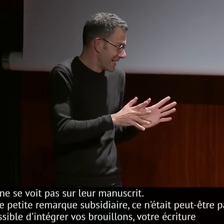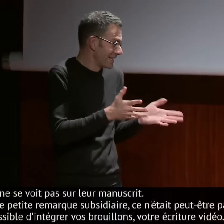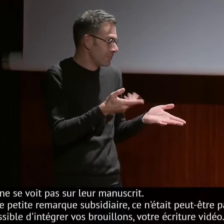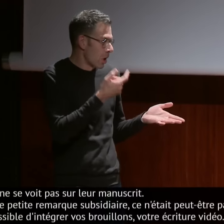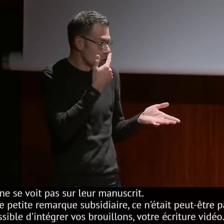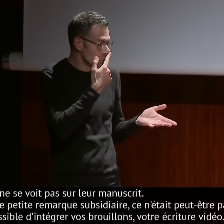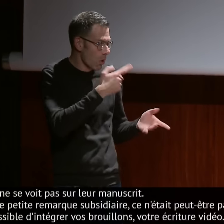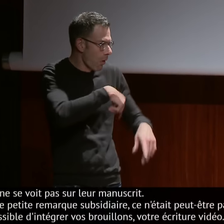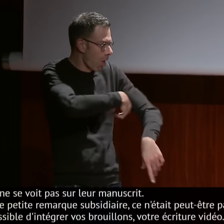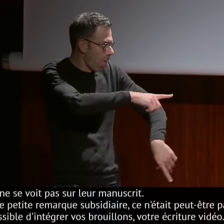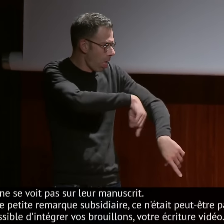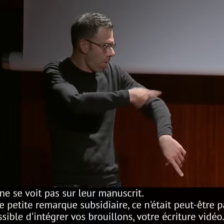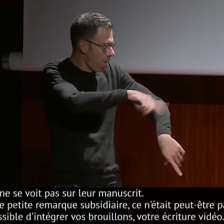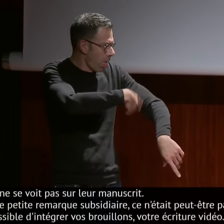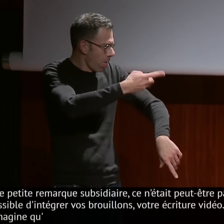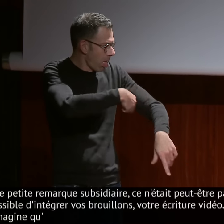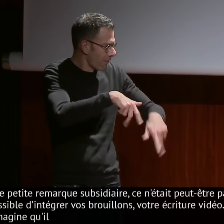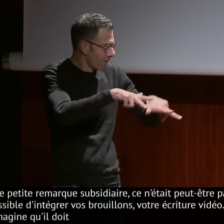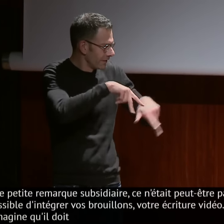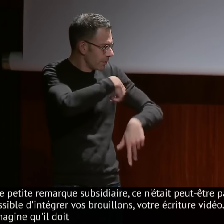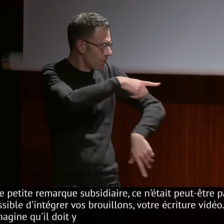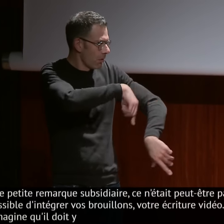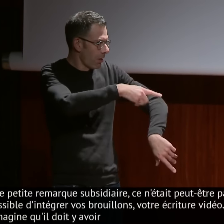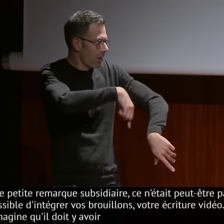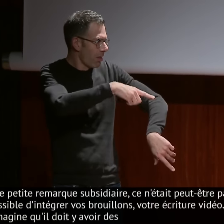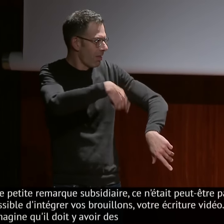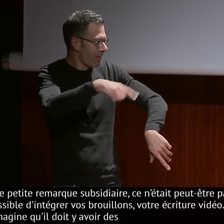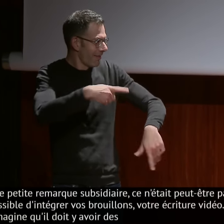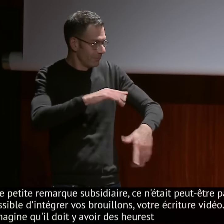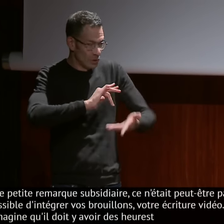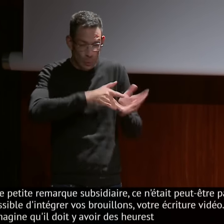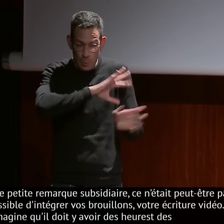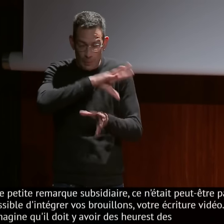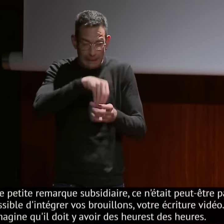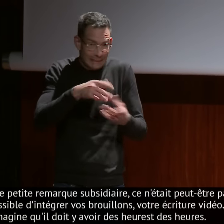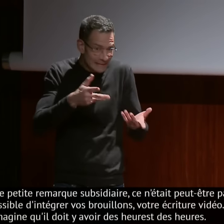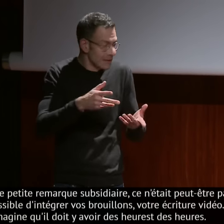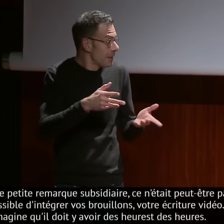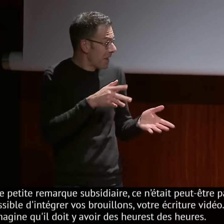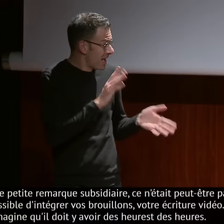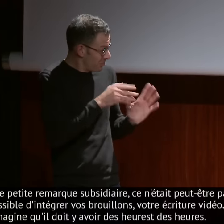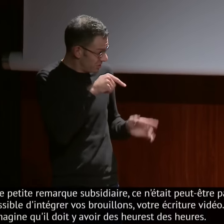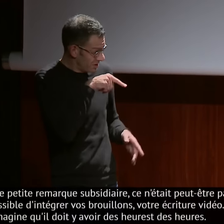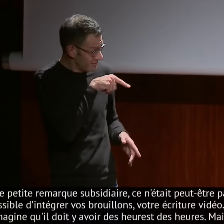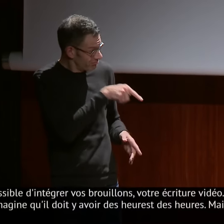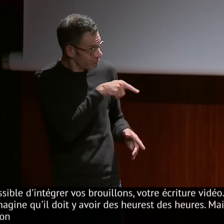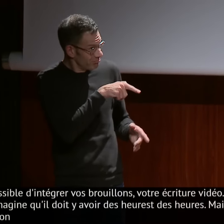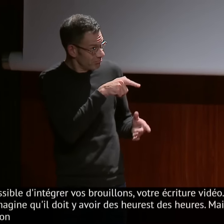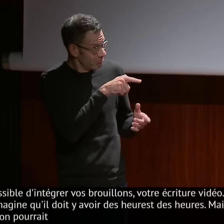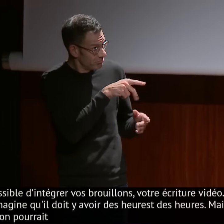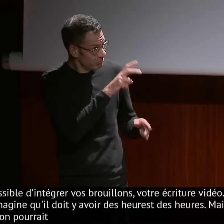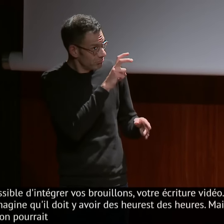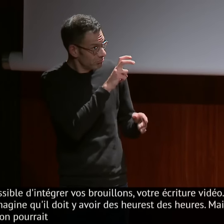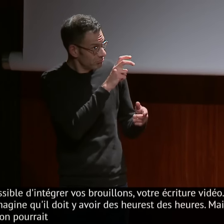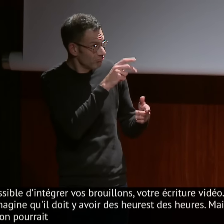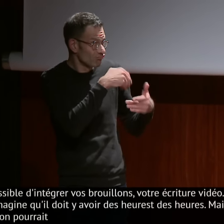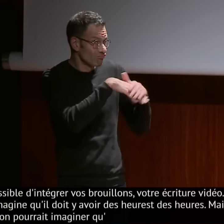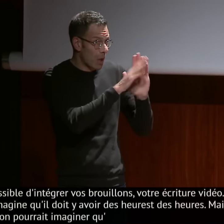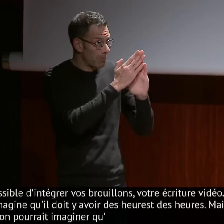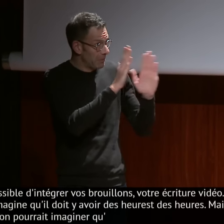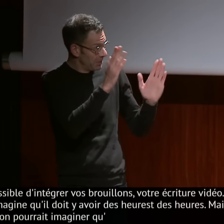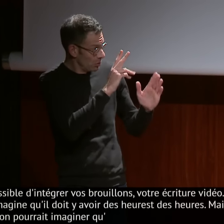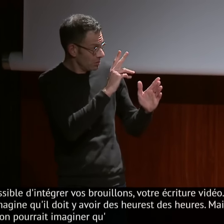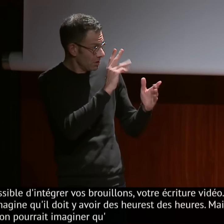j'imagine qu'il doit y avoir des heures et des heures et des heures. Mais est-ce qu'on pourrait imaginer qu'elles soient archivées quelque part dans une